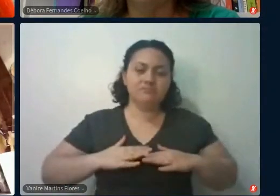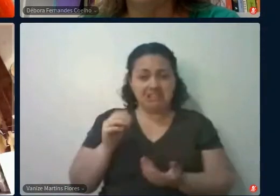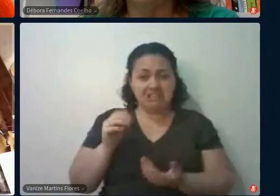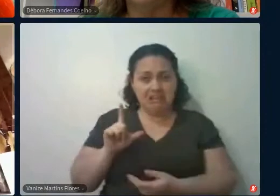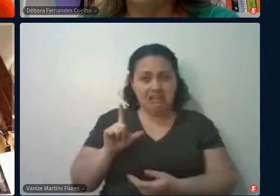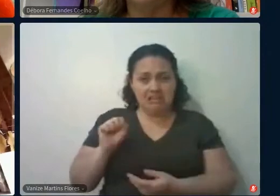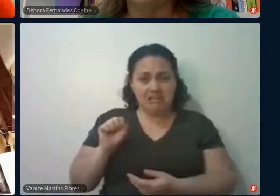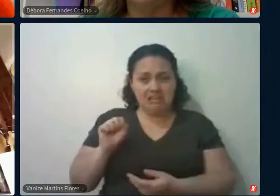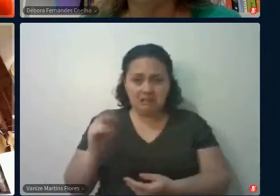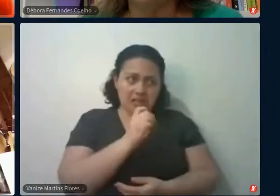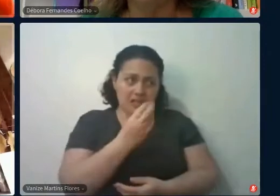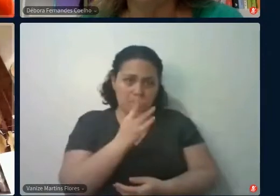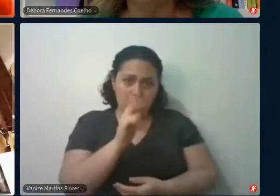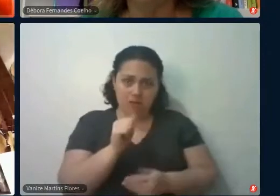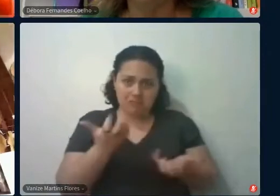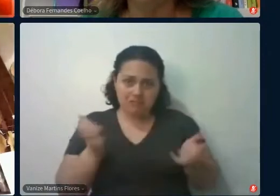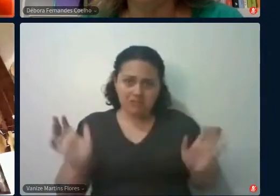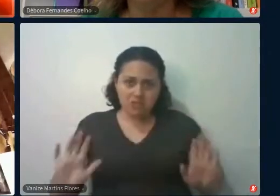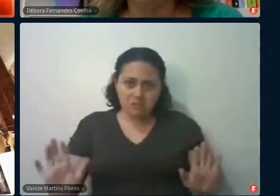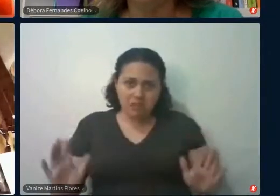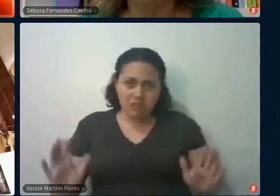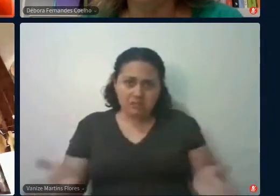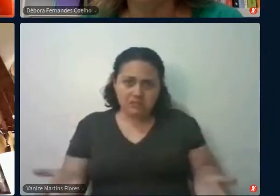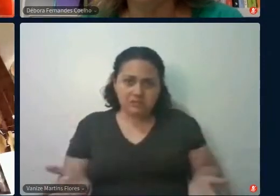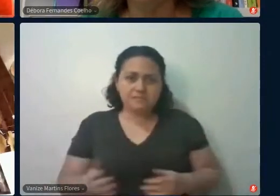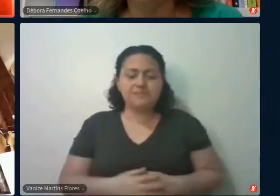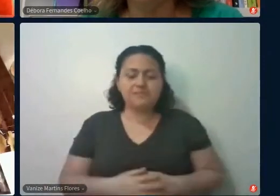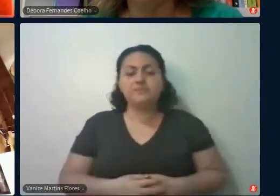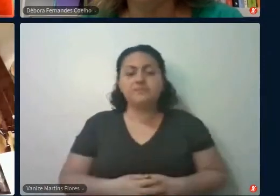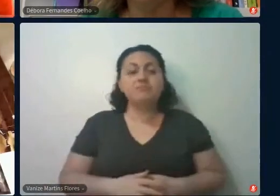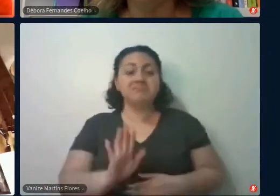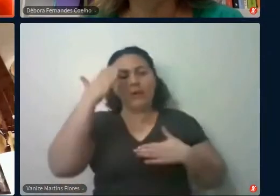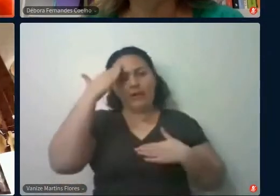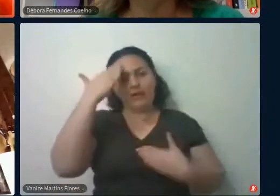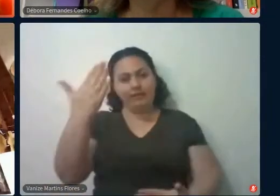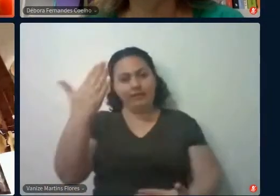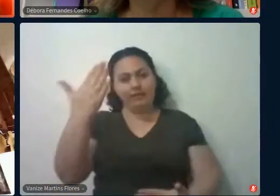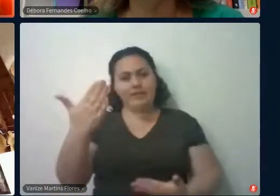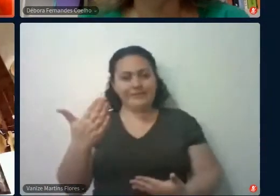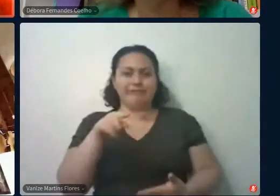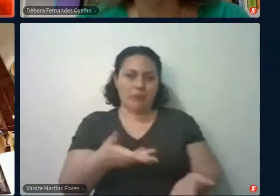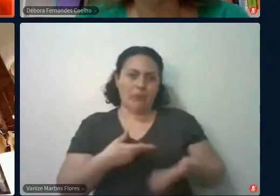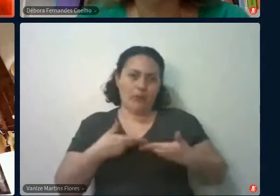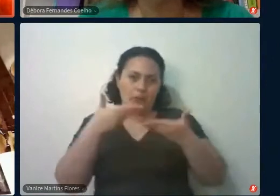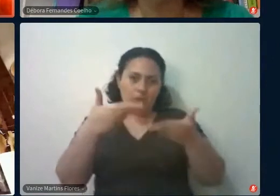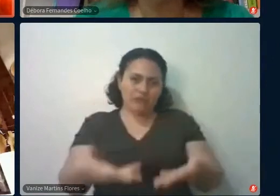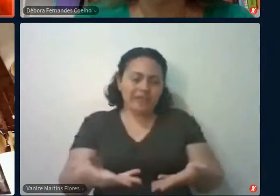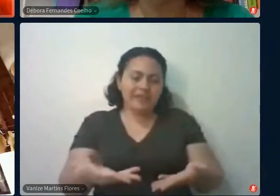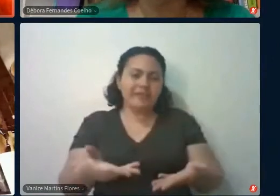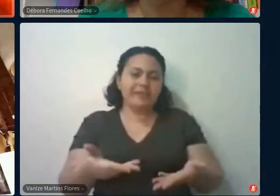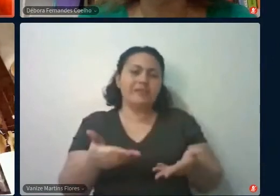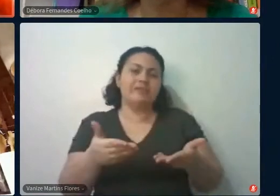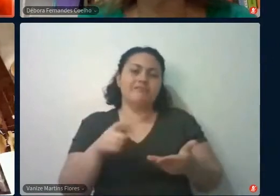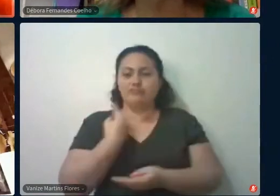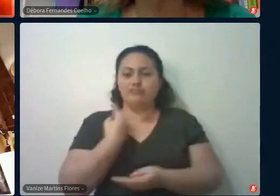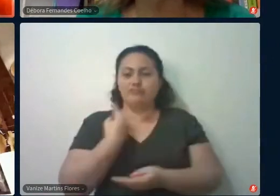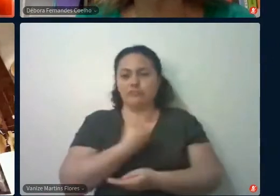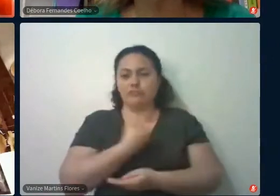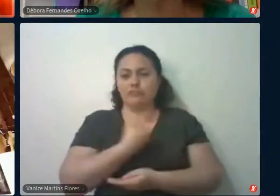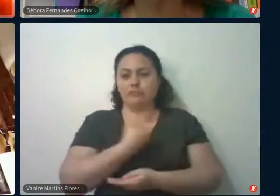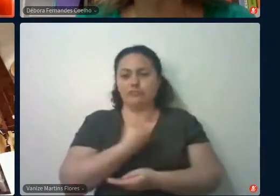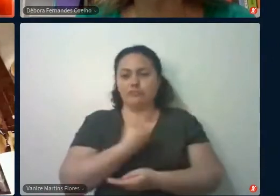se despedir dos nossos... Não, Eugênia, eu quero agradecer o convite, quero agradecer a gente poder estar aqui